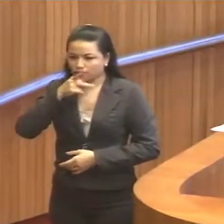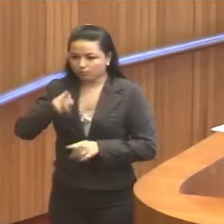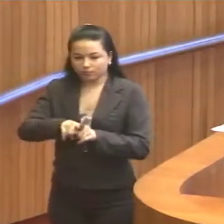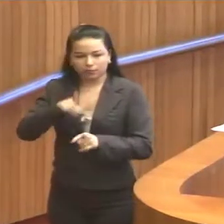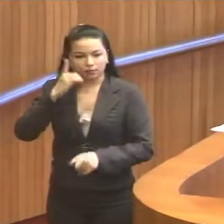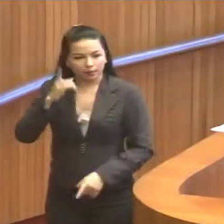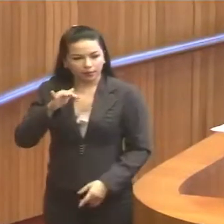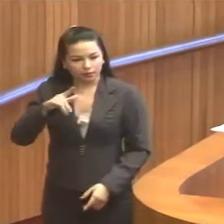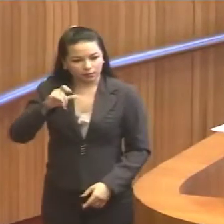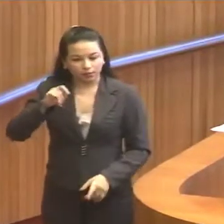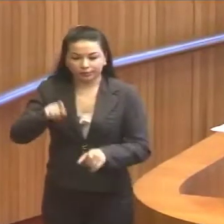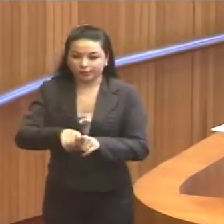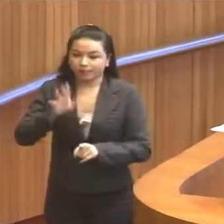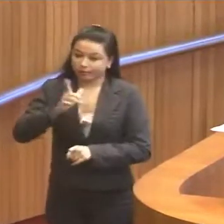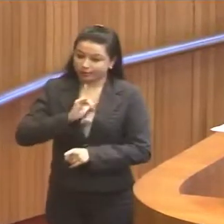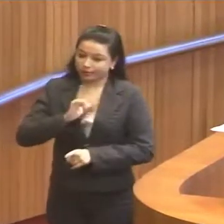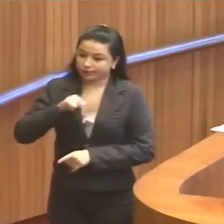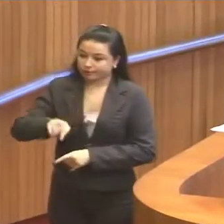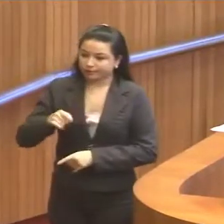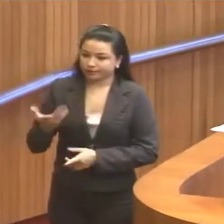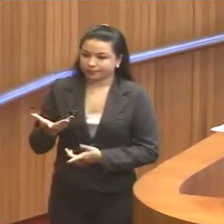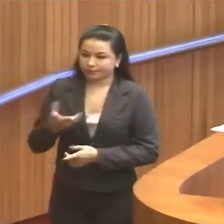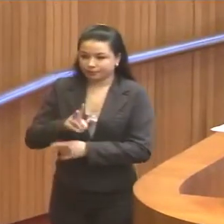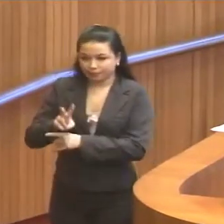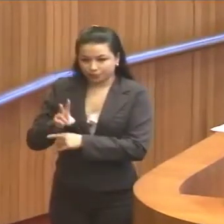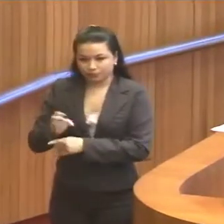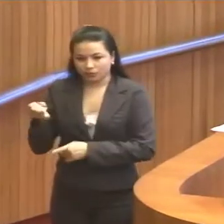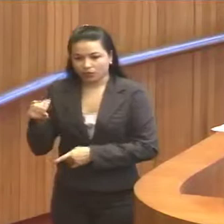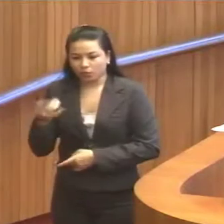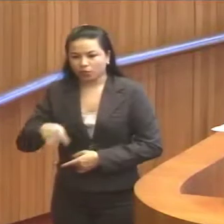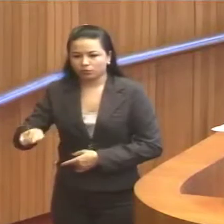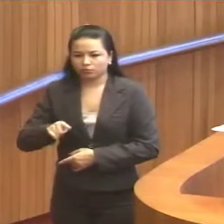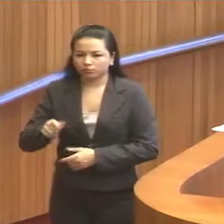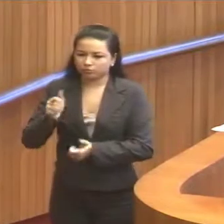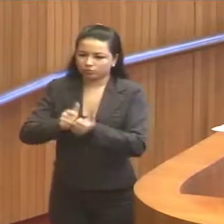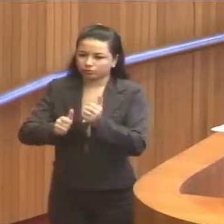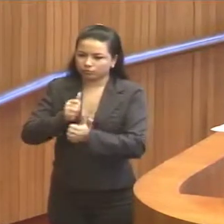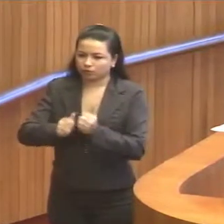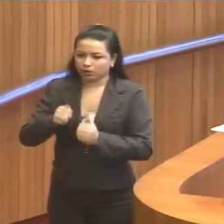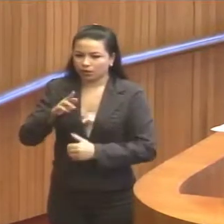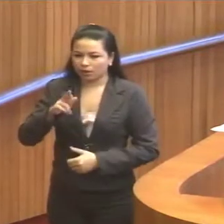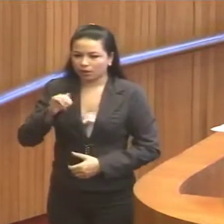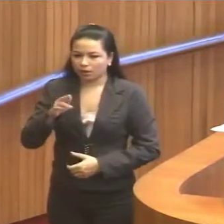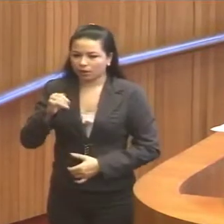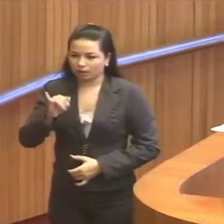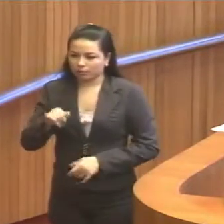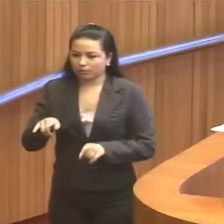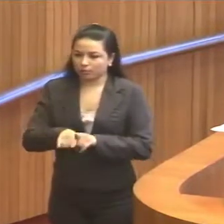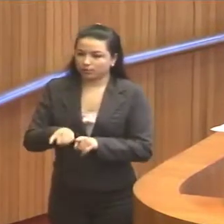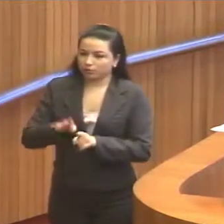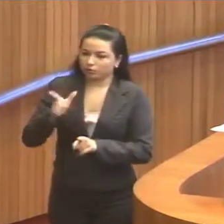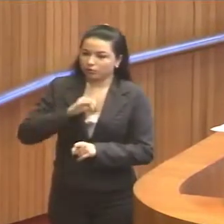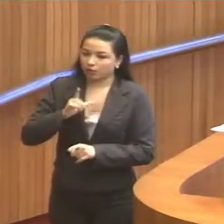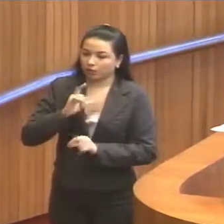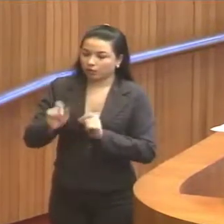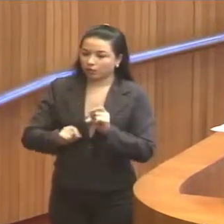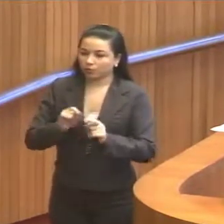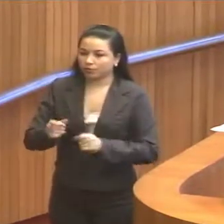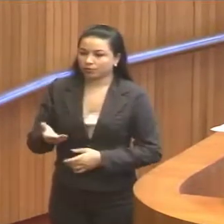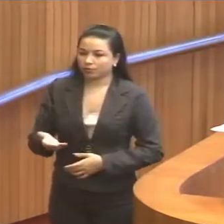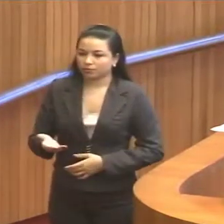deputado Marcelo, que vai ter uma cultivar de arroz, a BRS Arari, que vai ser,